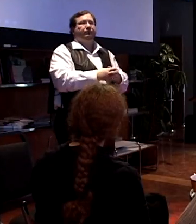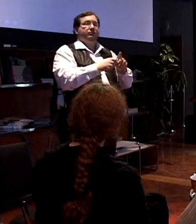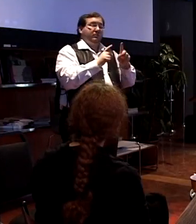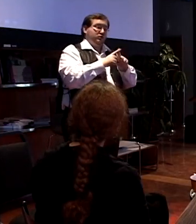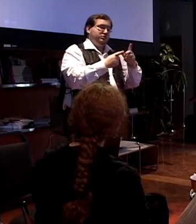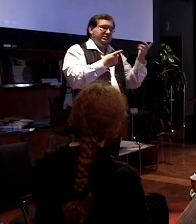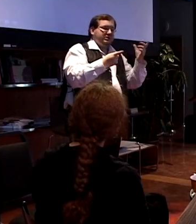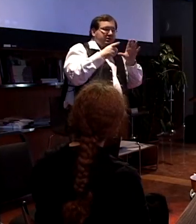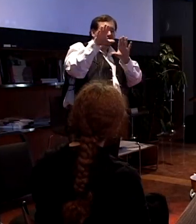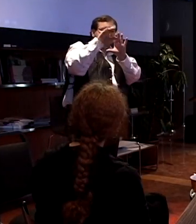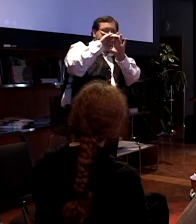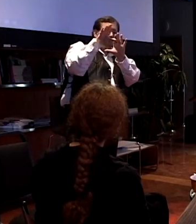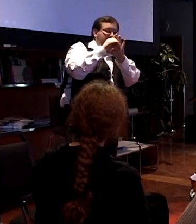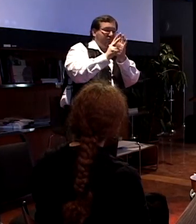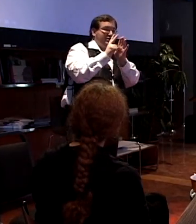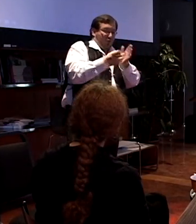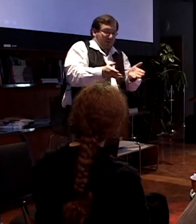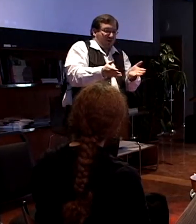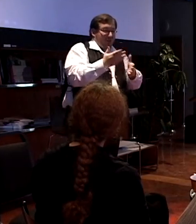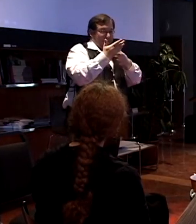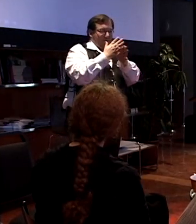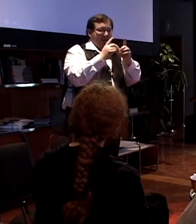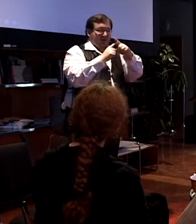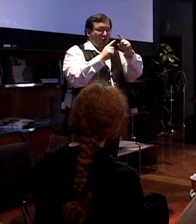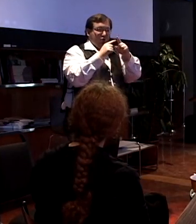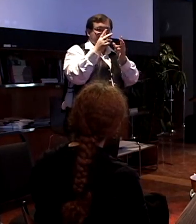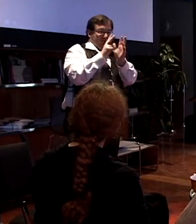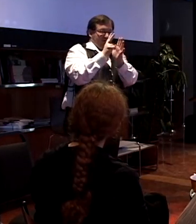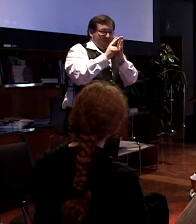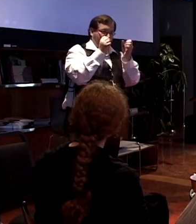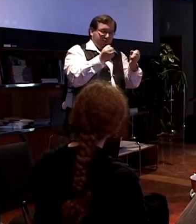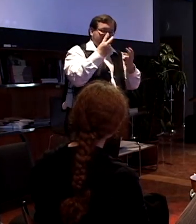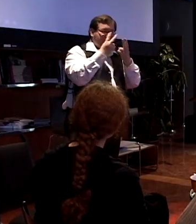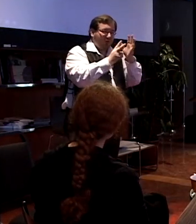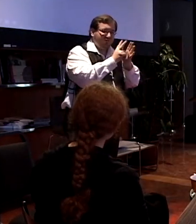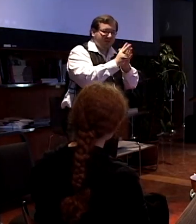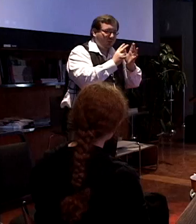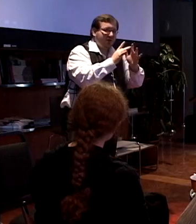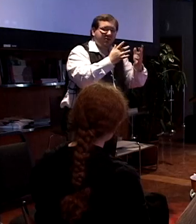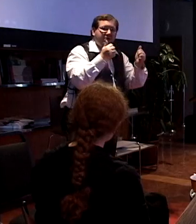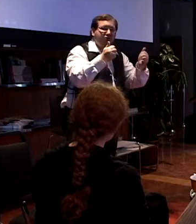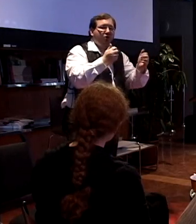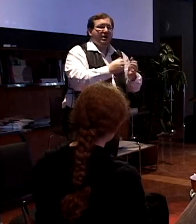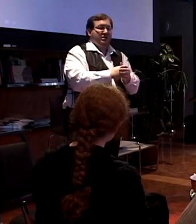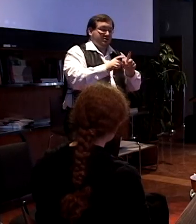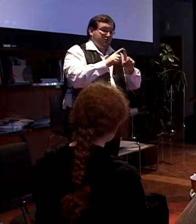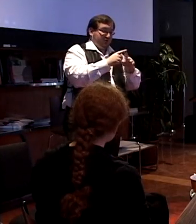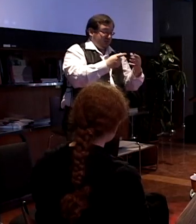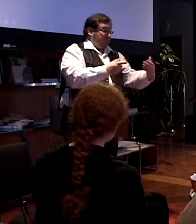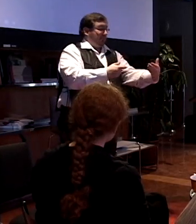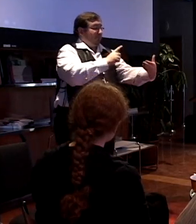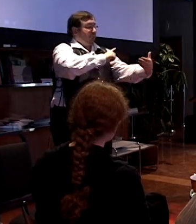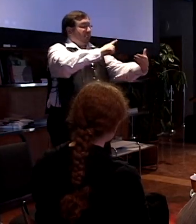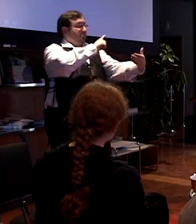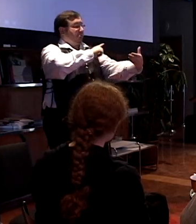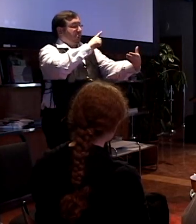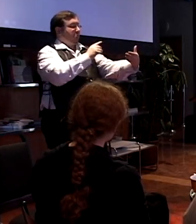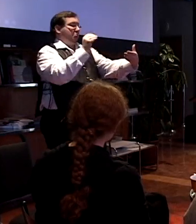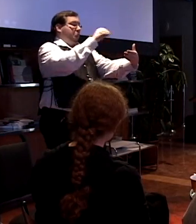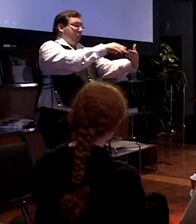point de chute encore là central, franco-sourd, de potentiellement aider ces gens-là à mieux échanger, à mieux obtenir de l'aide.